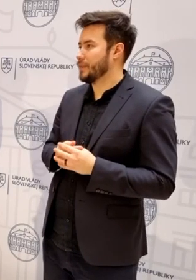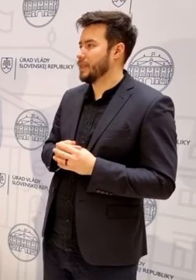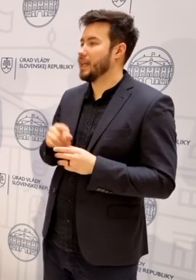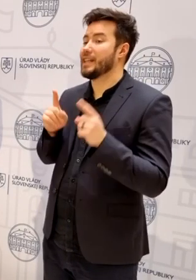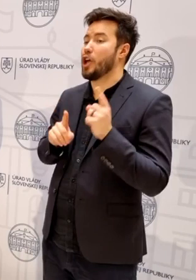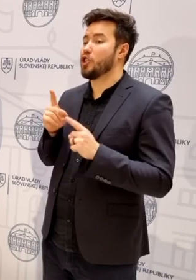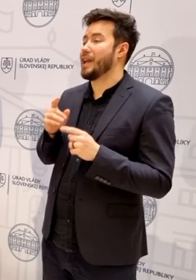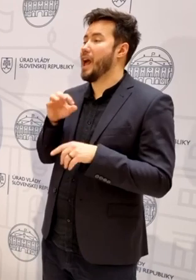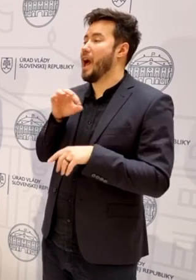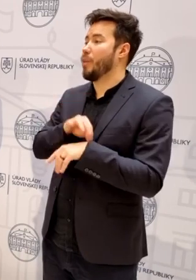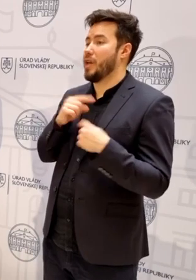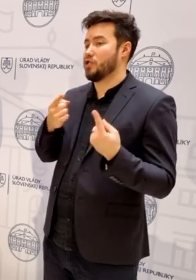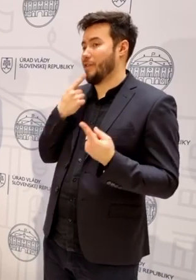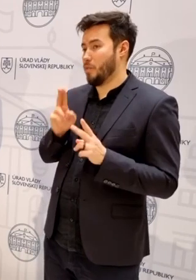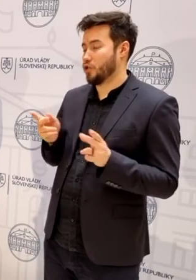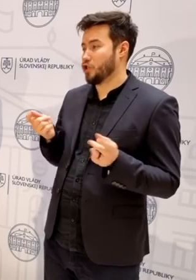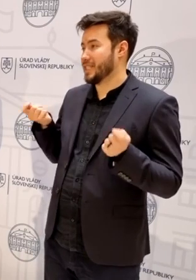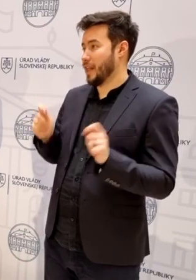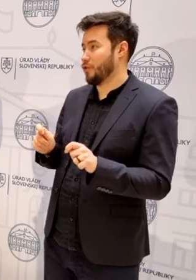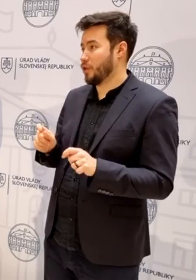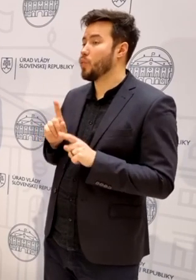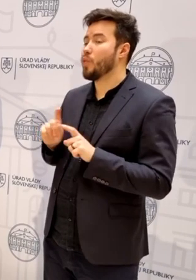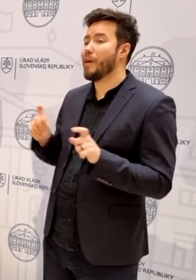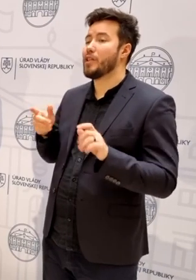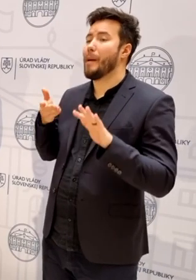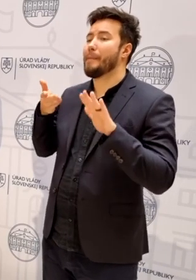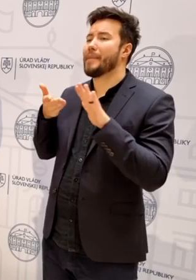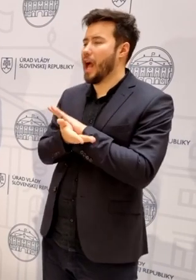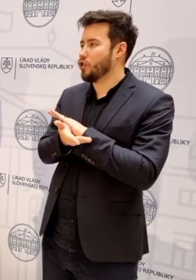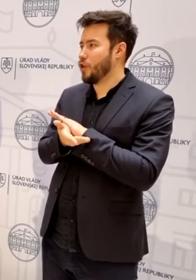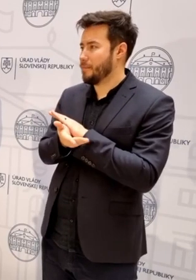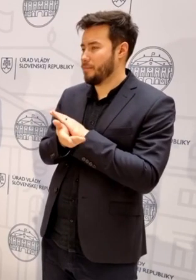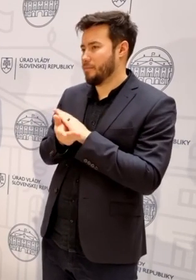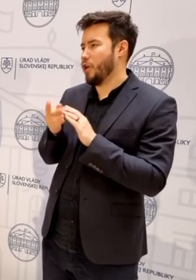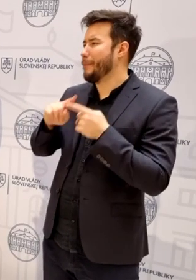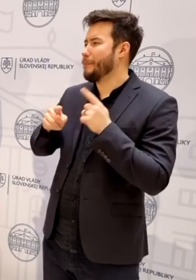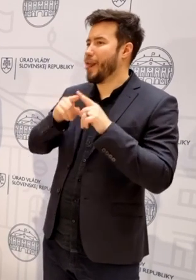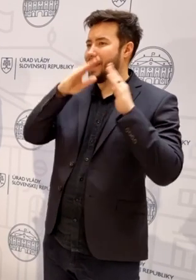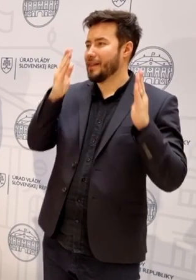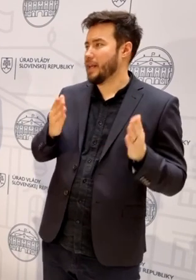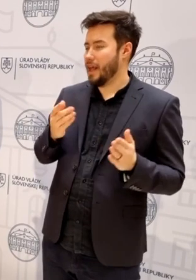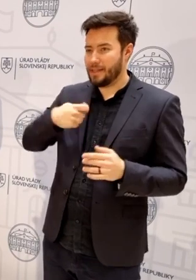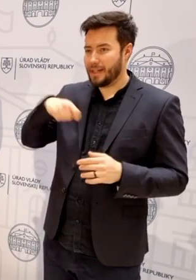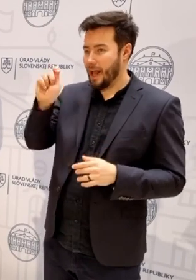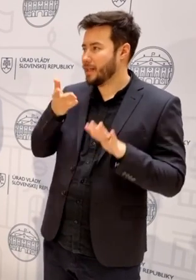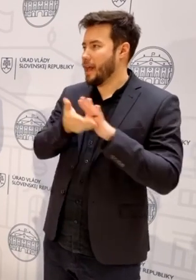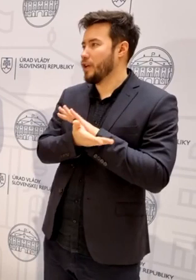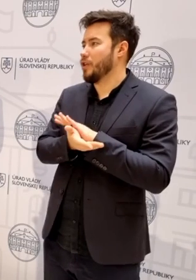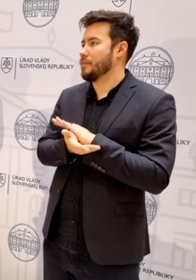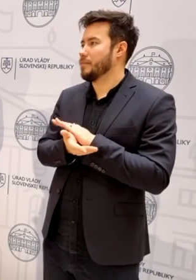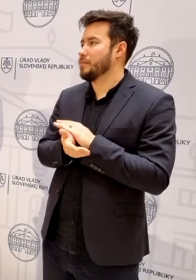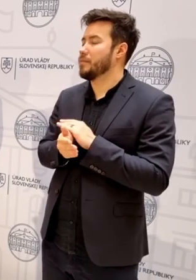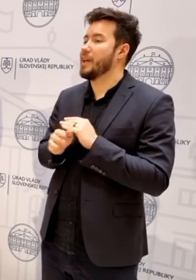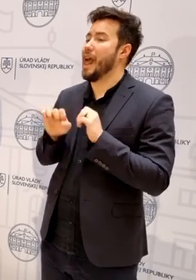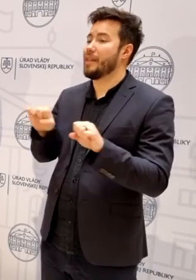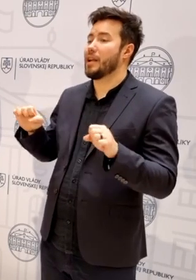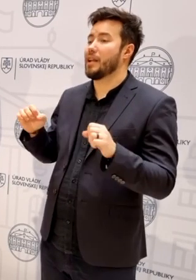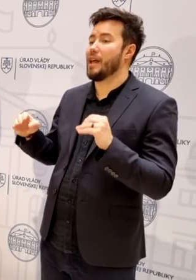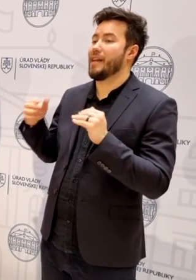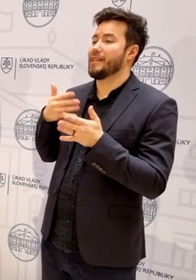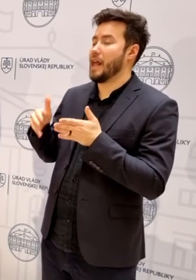mohli zatvoriť, pretože majú tie vysoké nájmy jednak v poliklinikách svoje ambulancie. Nikto im nekompenzuje teraz zvýšené náklady na